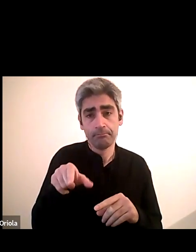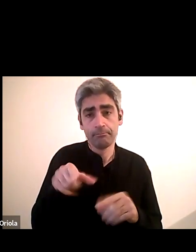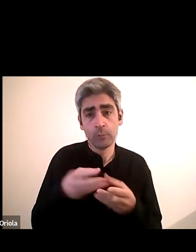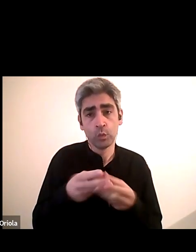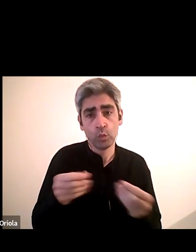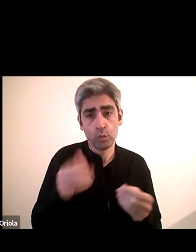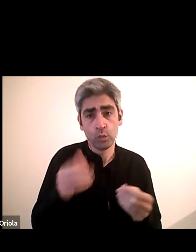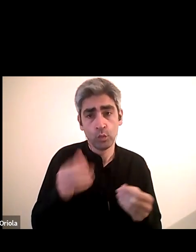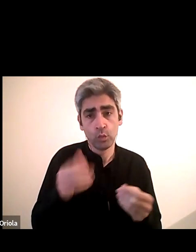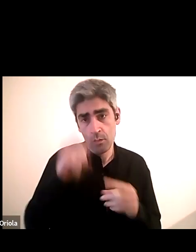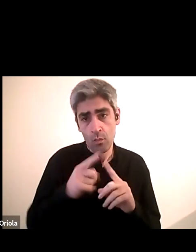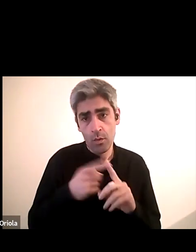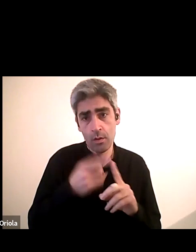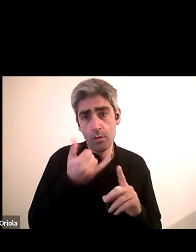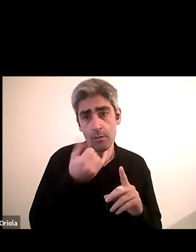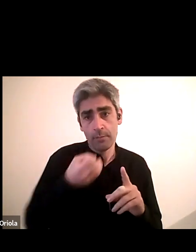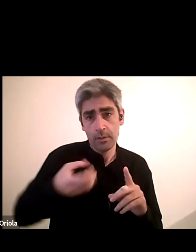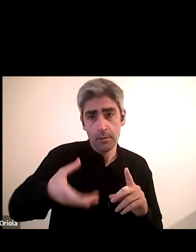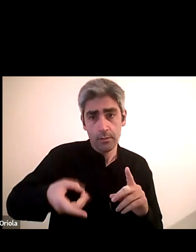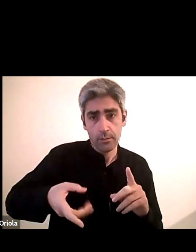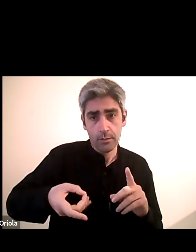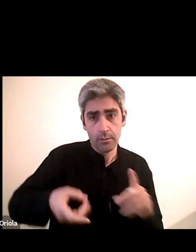resolução de fevereiro de 2019